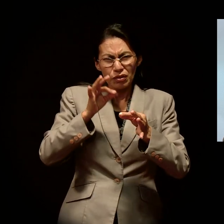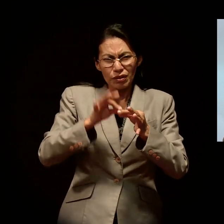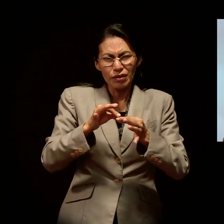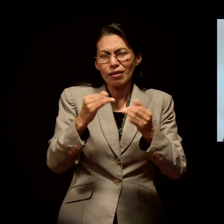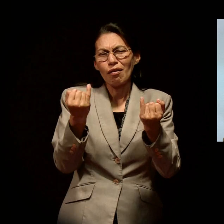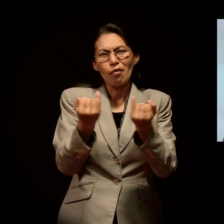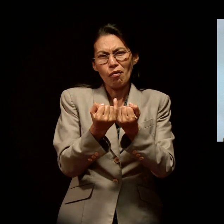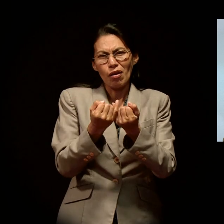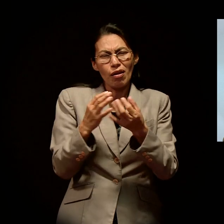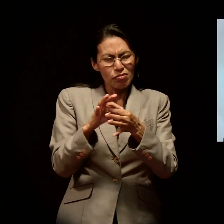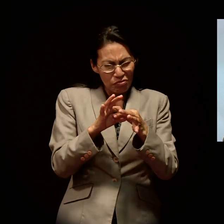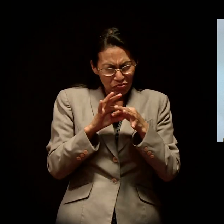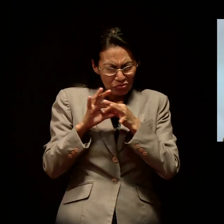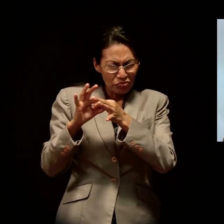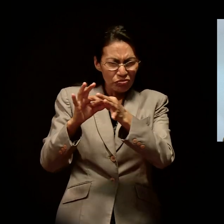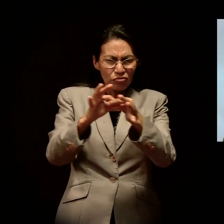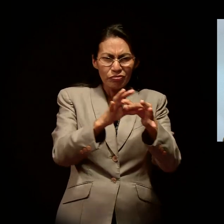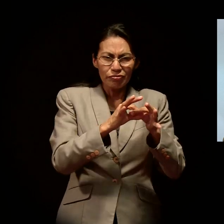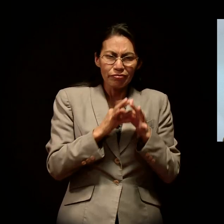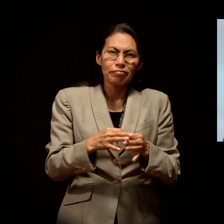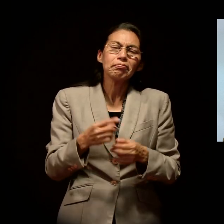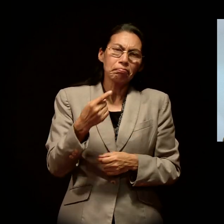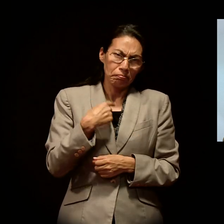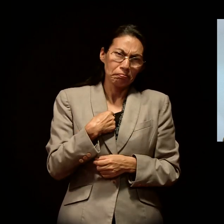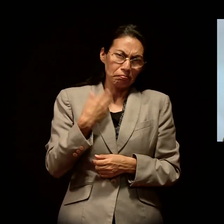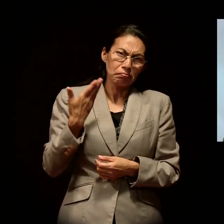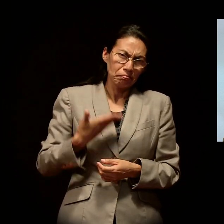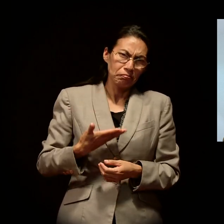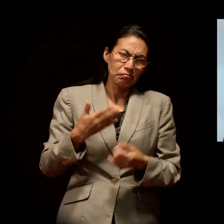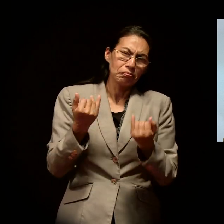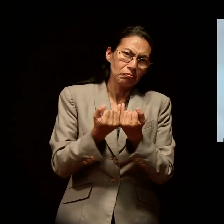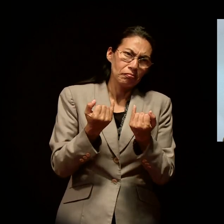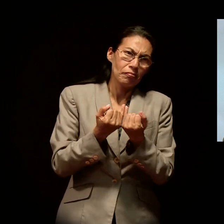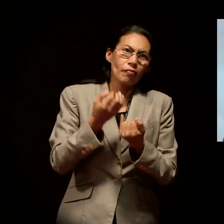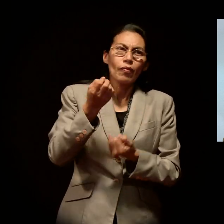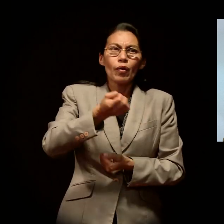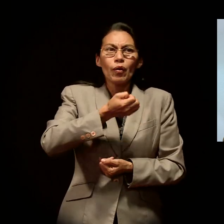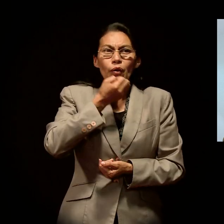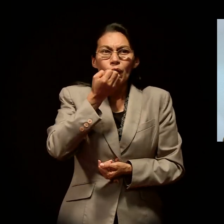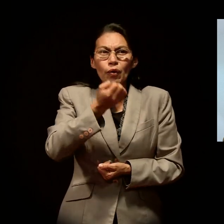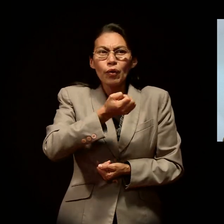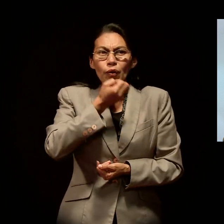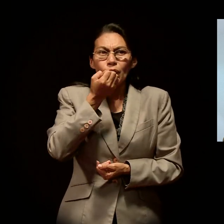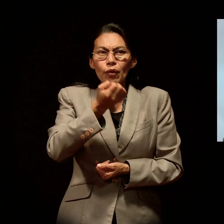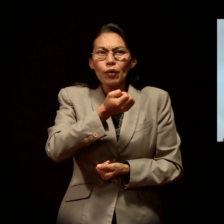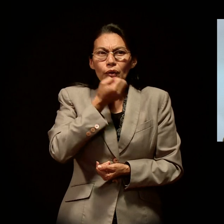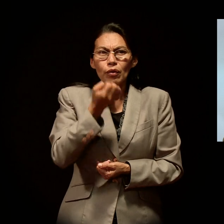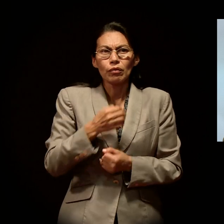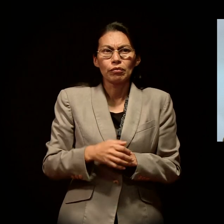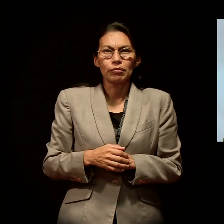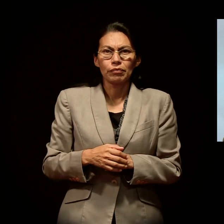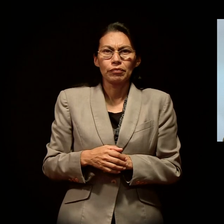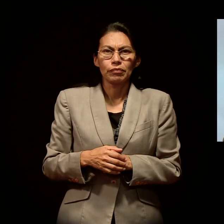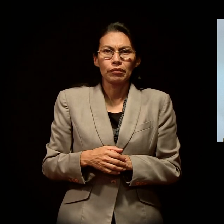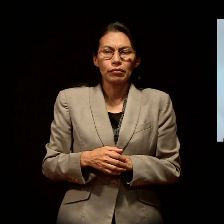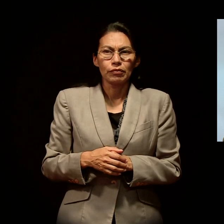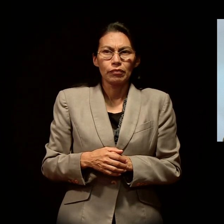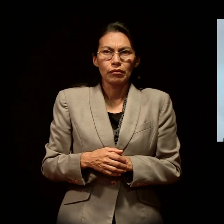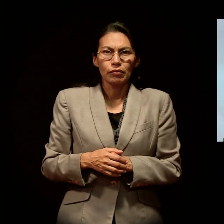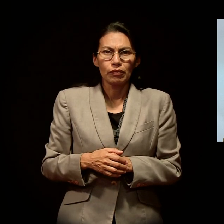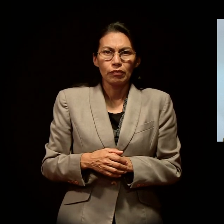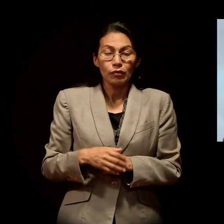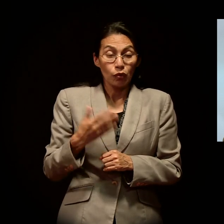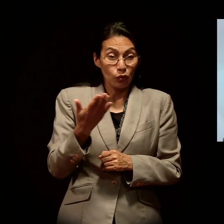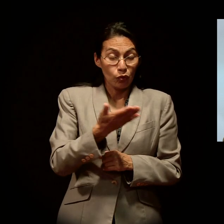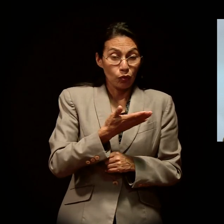por ustedes yo también intercedo por ustedes y usted Puede unirse también a interceder por otros